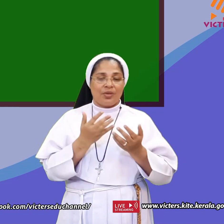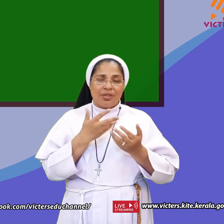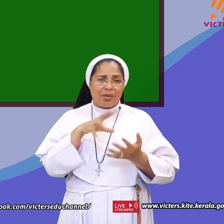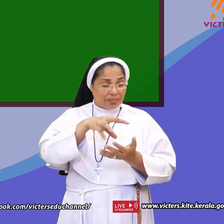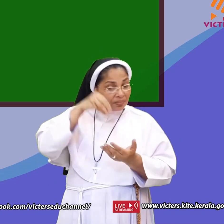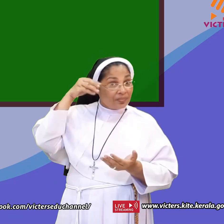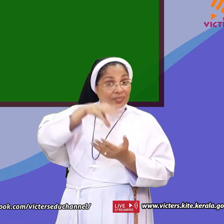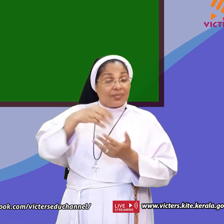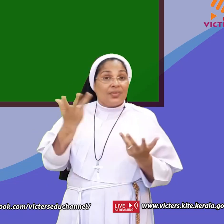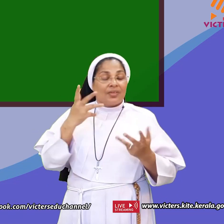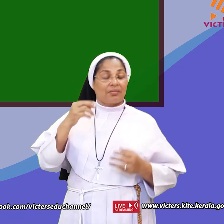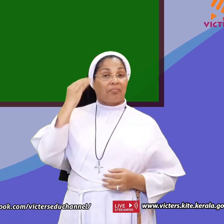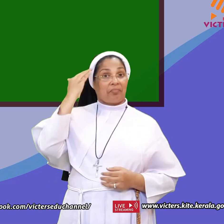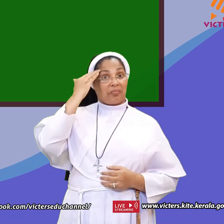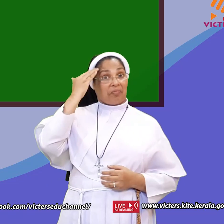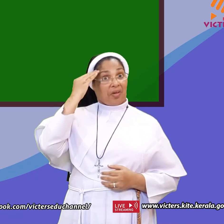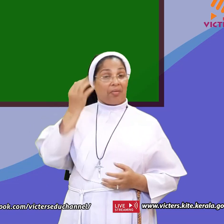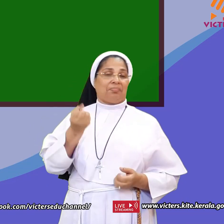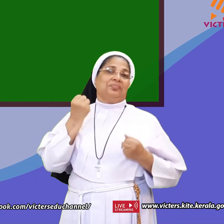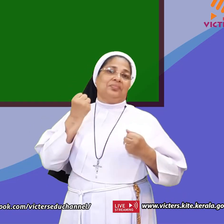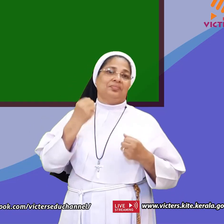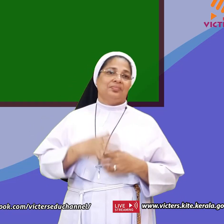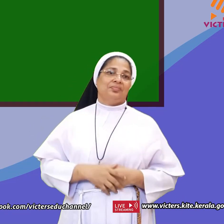വിദ്യാഭ്യാസം കൊണ്ട് നാം നേടേണ്ടത് വിവേകമാണ്.